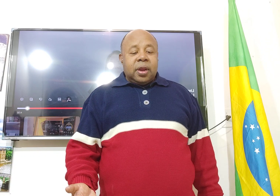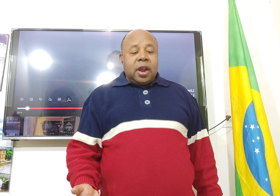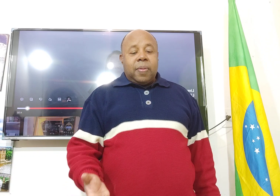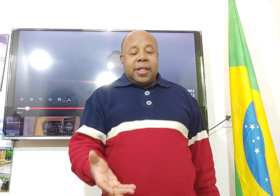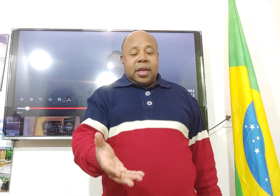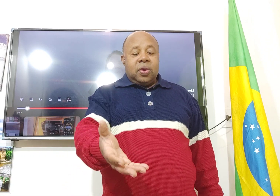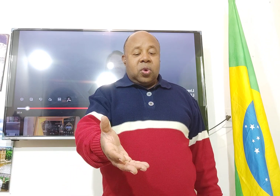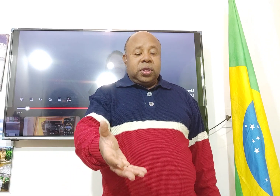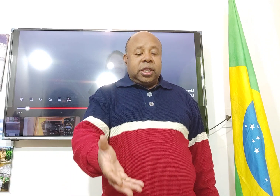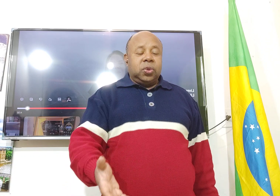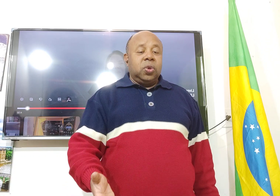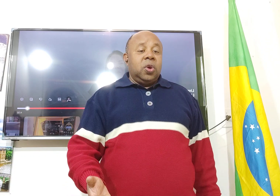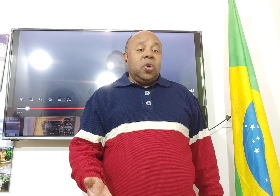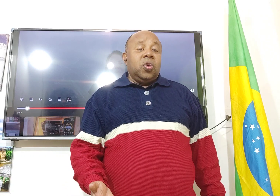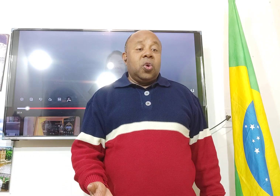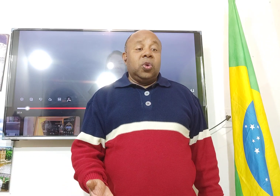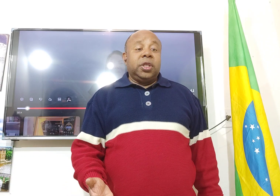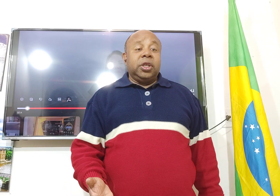Não, mas aqui no contexto,